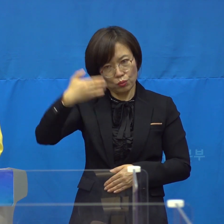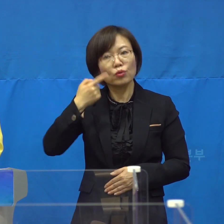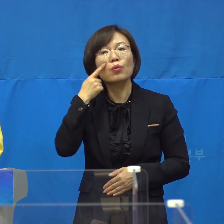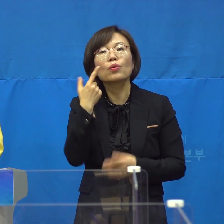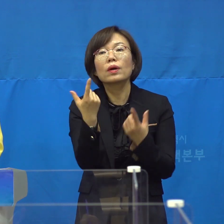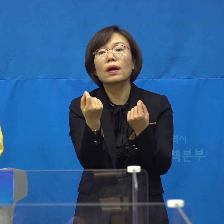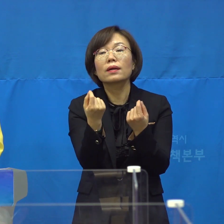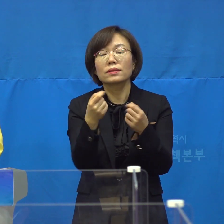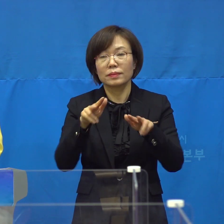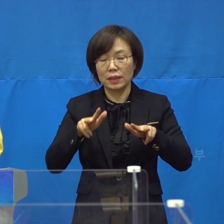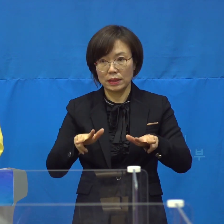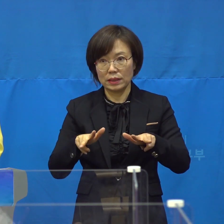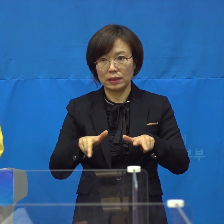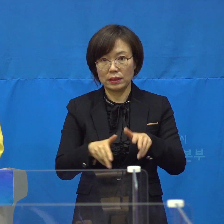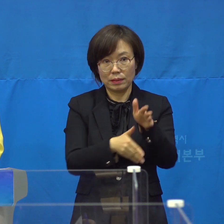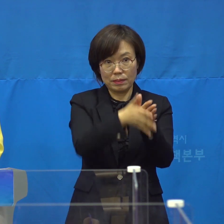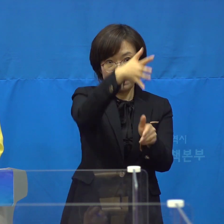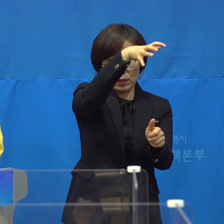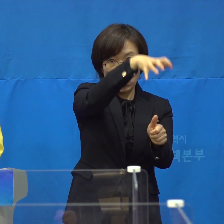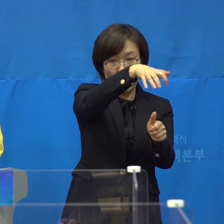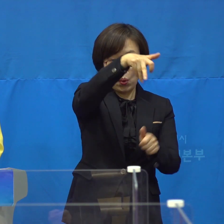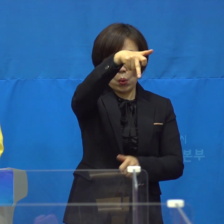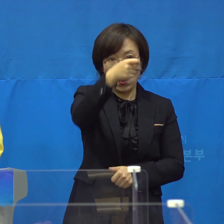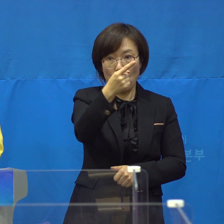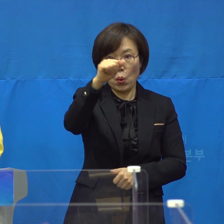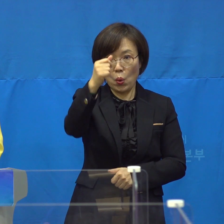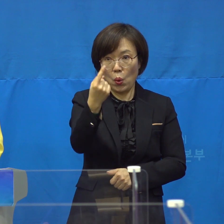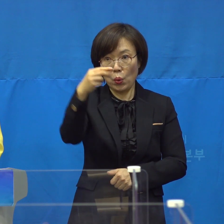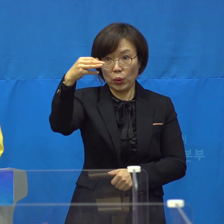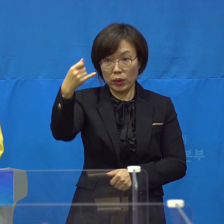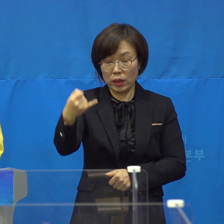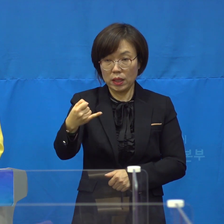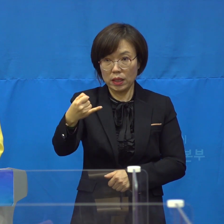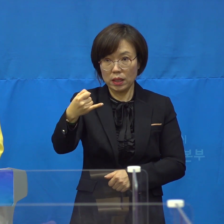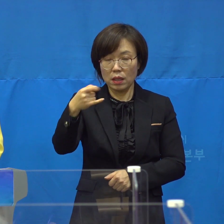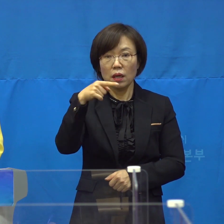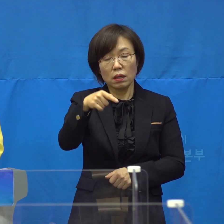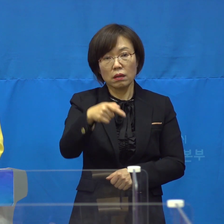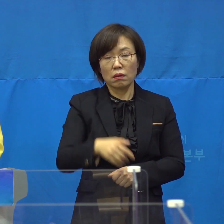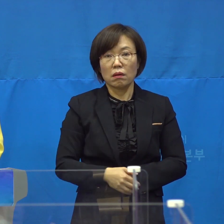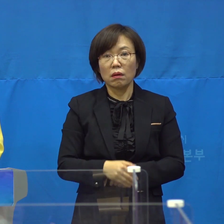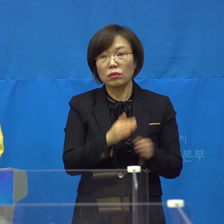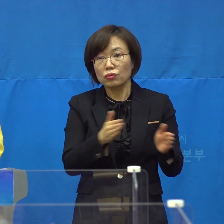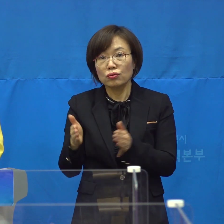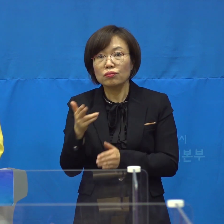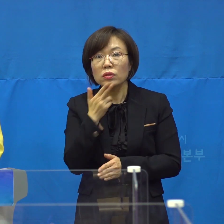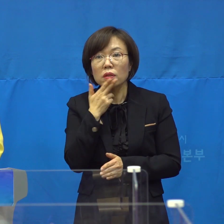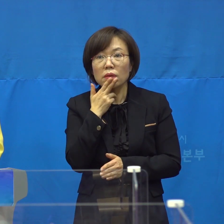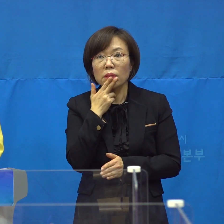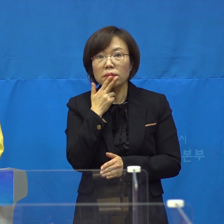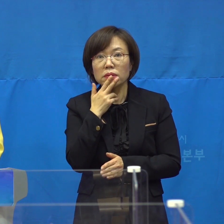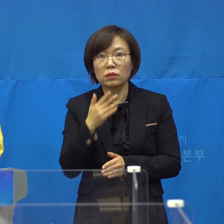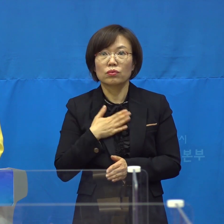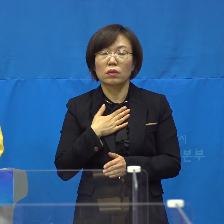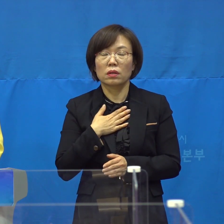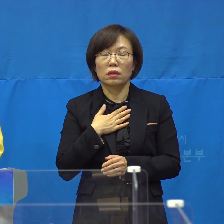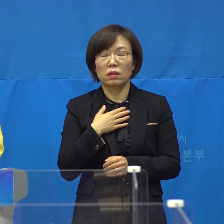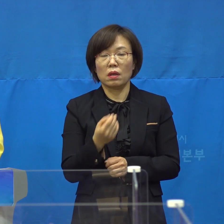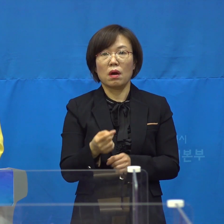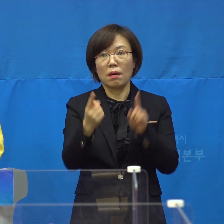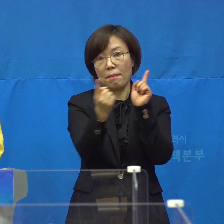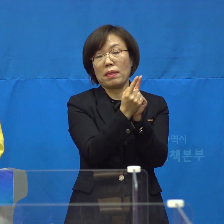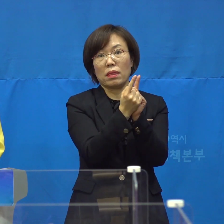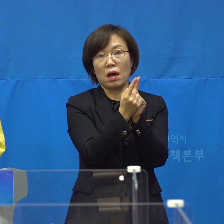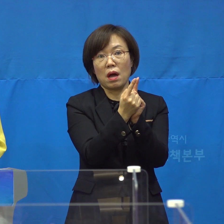해주셨는데요. 우리가 이번에 이제 코호트 양지요양병원을 대비 없이 있다가 이제 탁 당하고